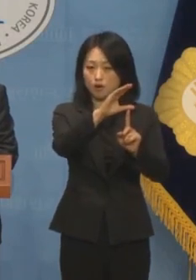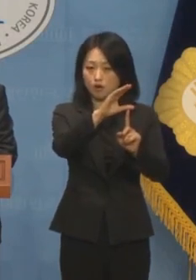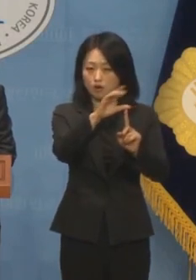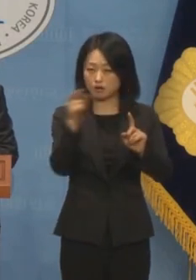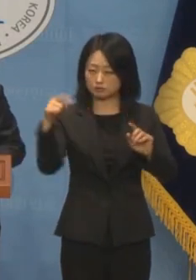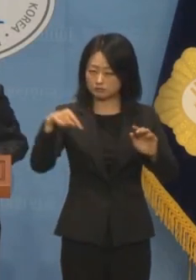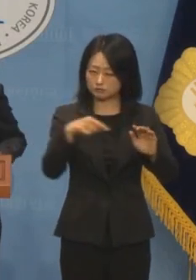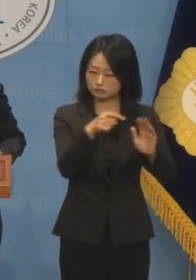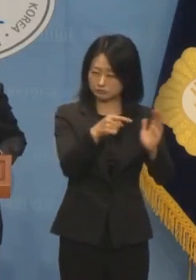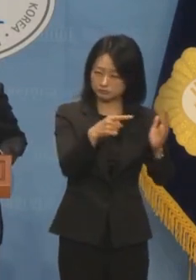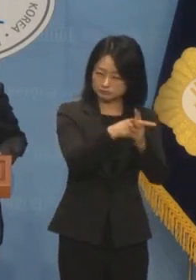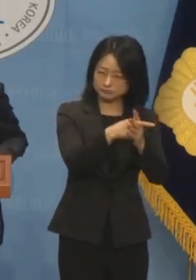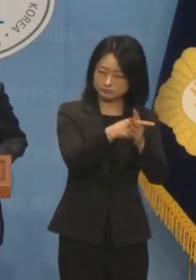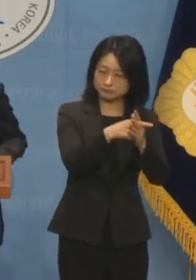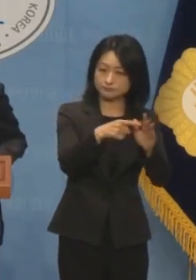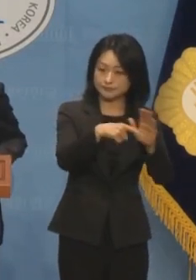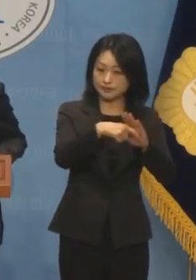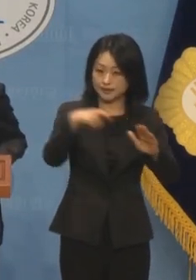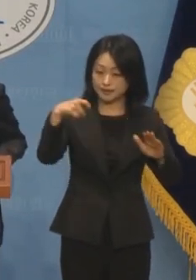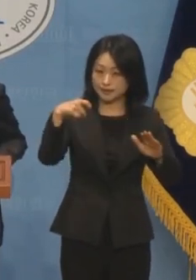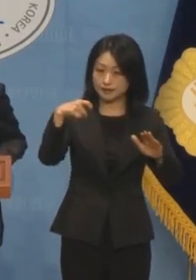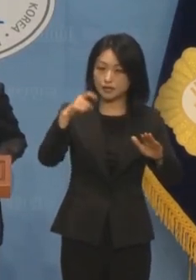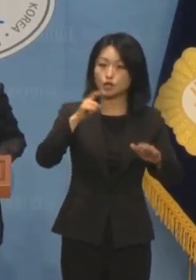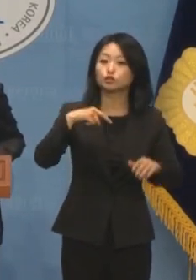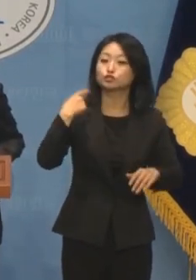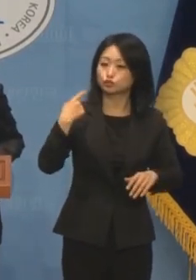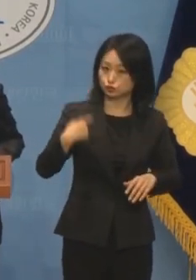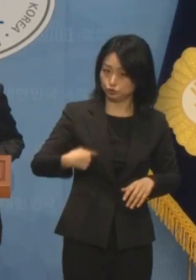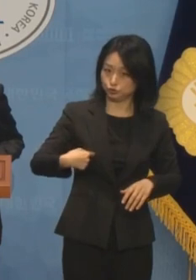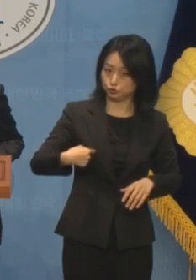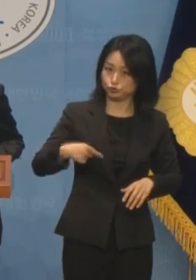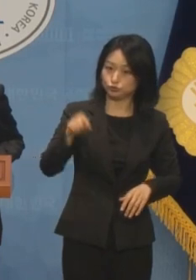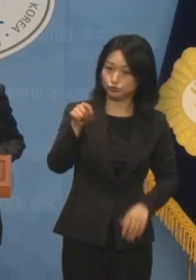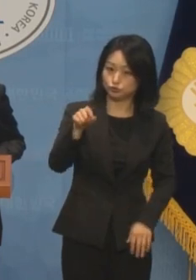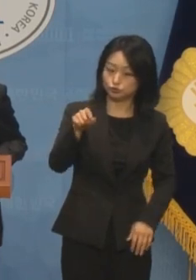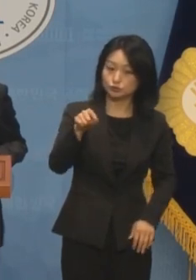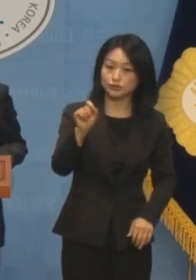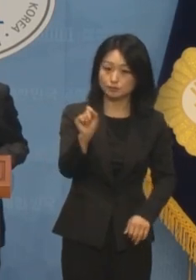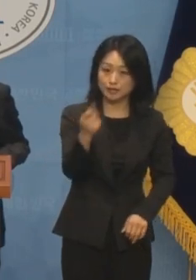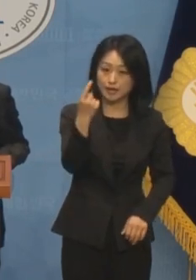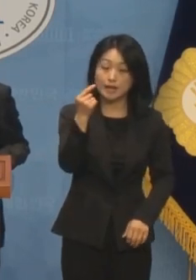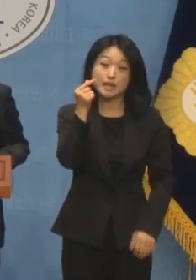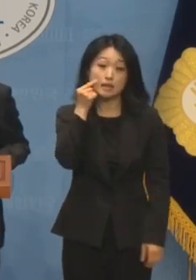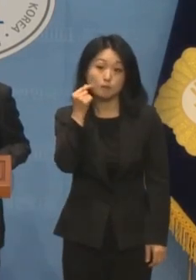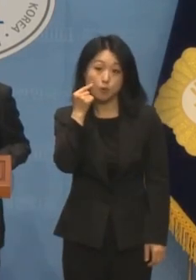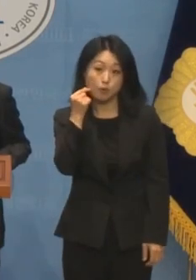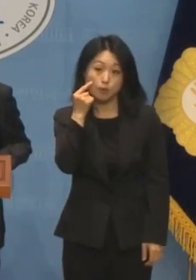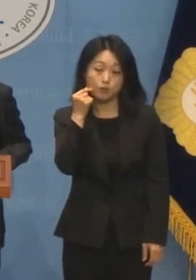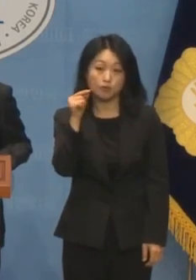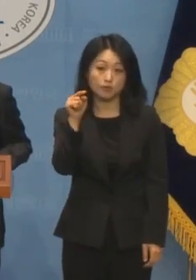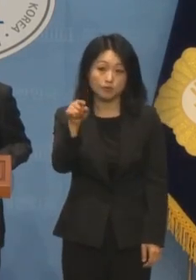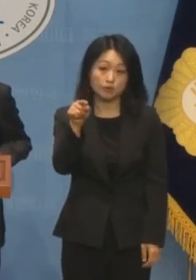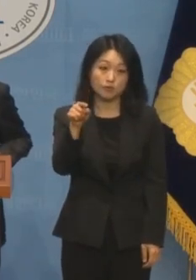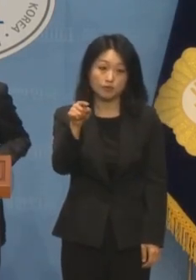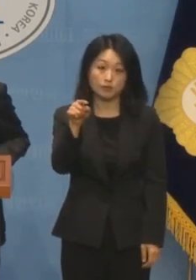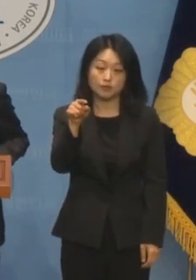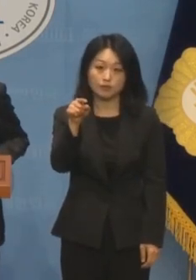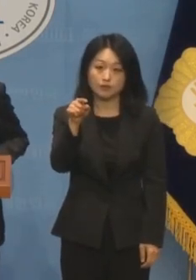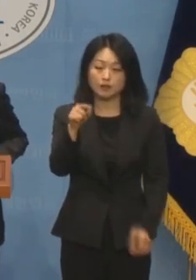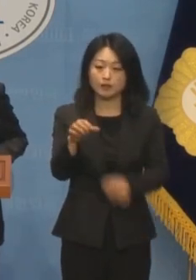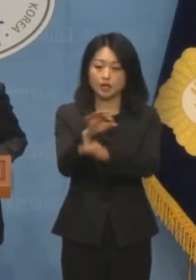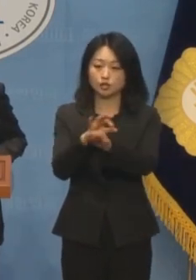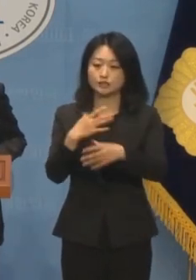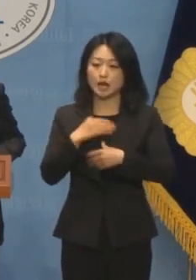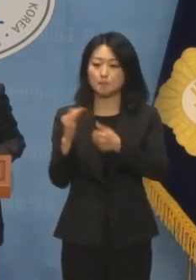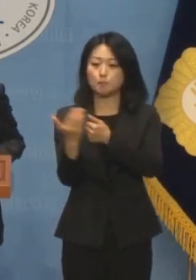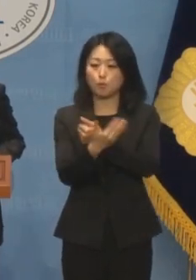사건의 주체가 중국이라는 주장이 제기되면서 일본에서는 이 문제를 경제